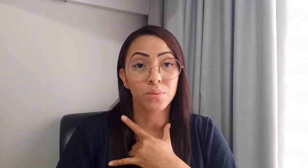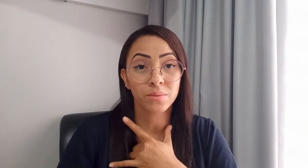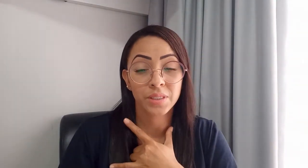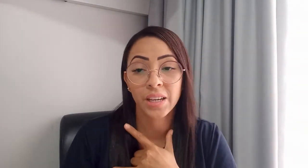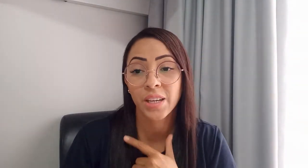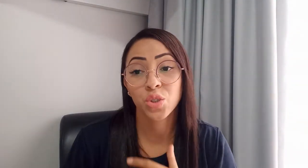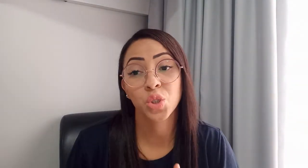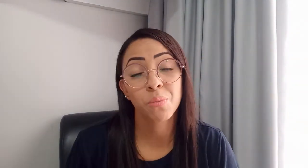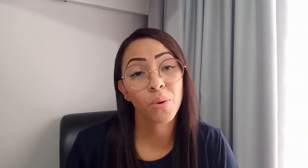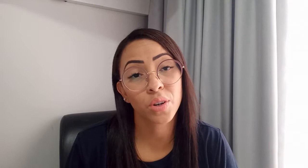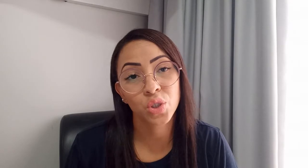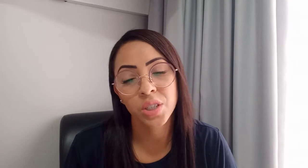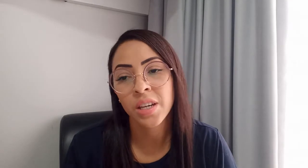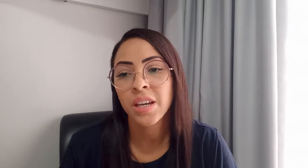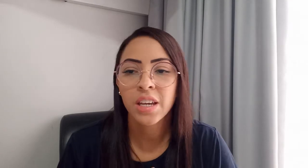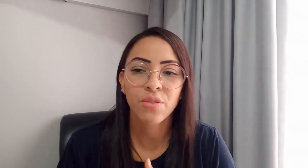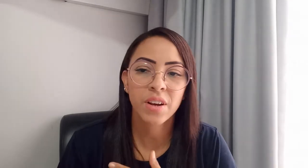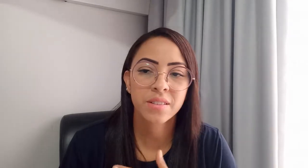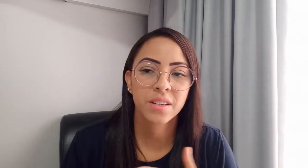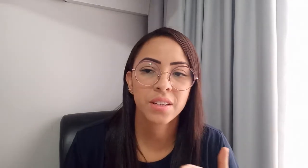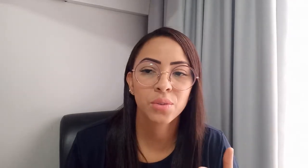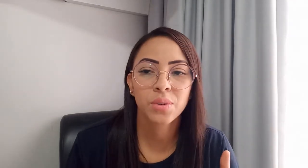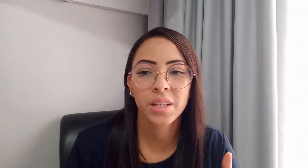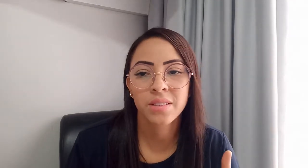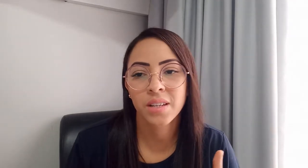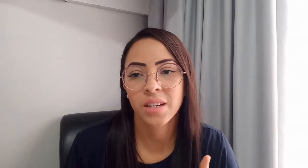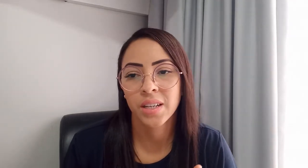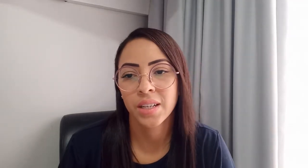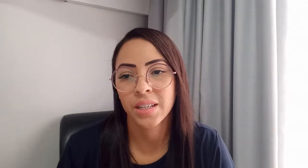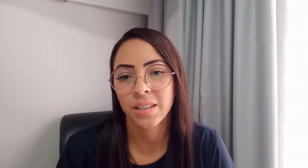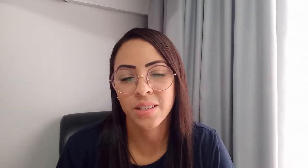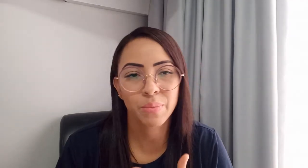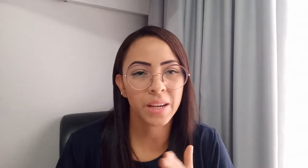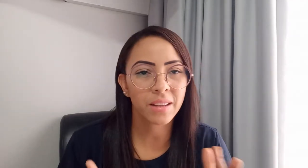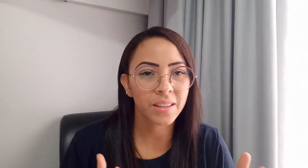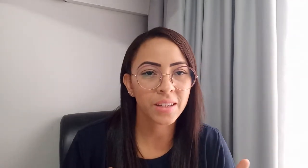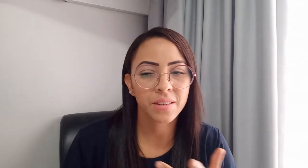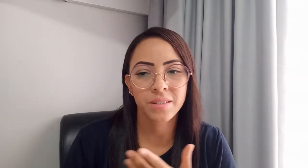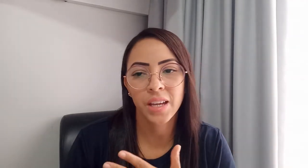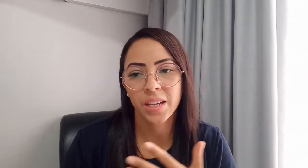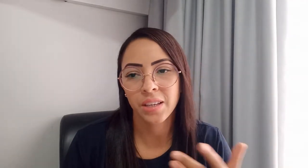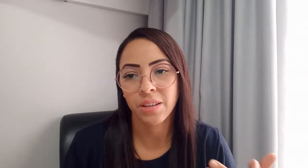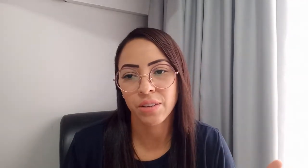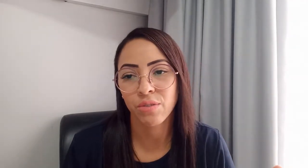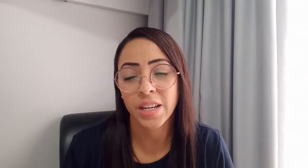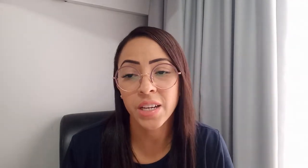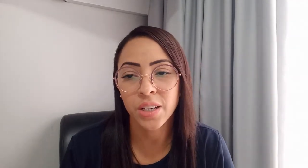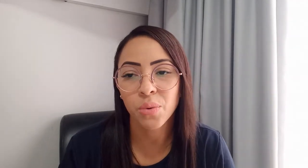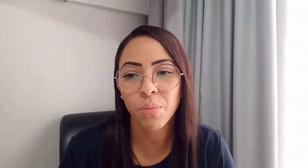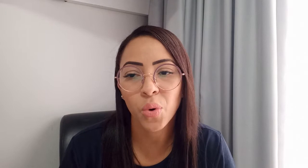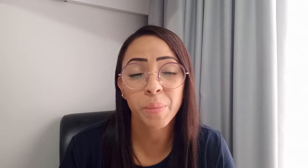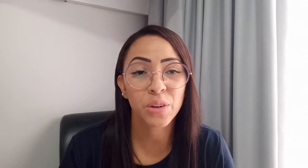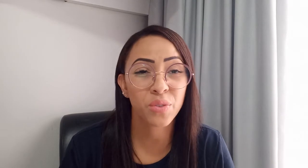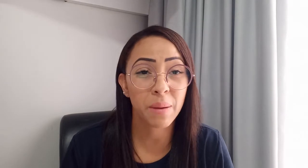E aí a gente pode ir fazendo essas brincadeiras, né? E variando um pouco para não ficar